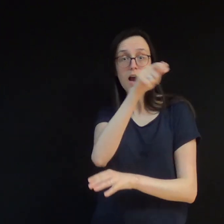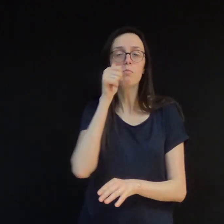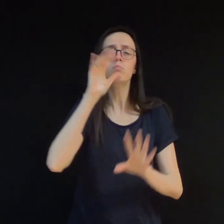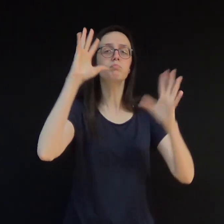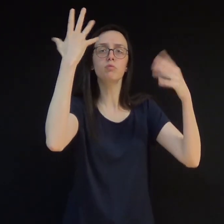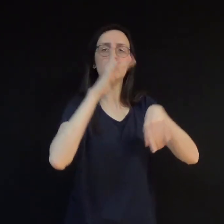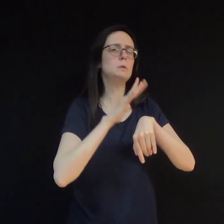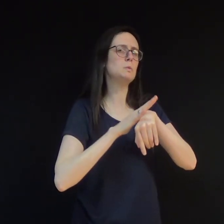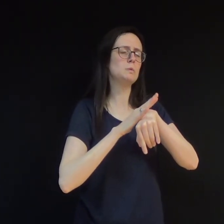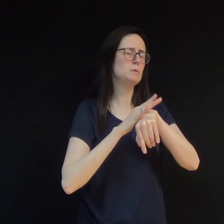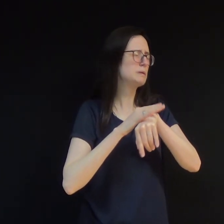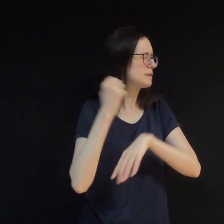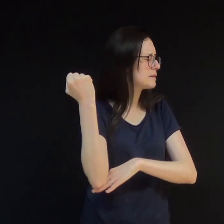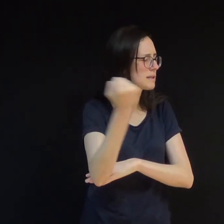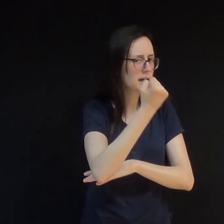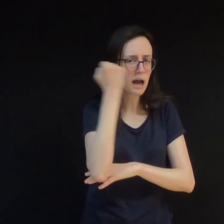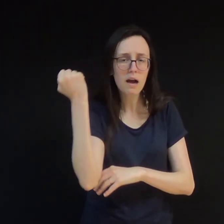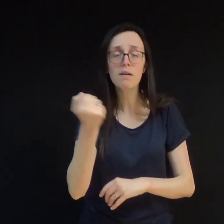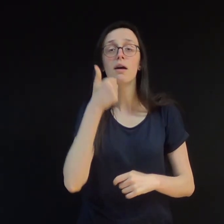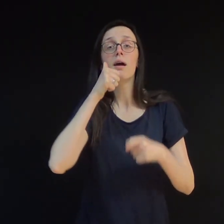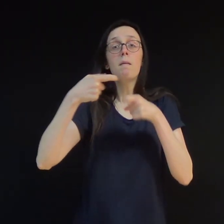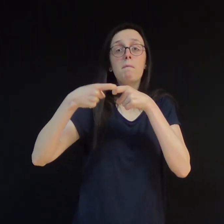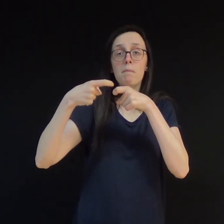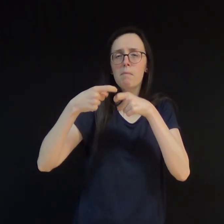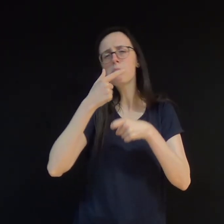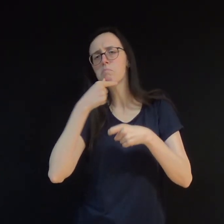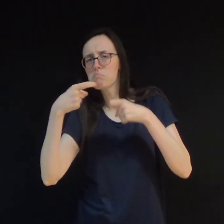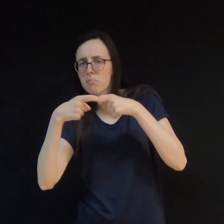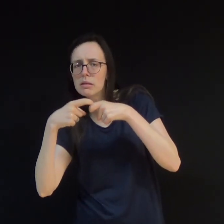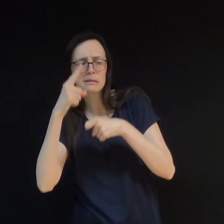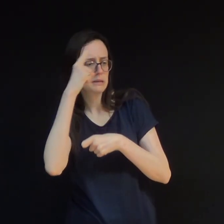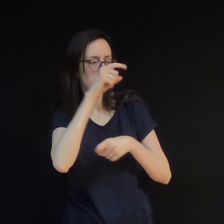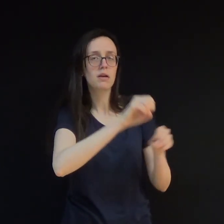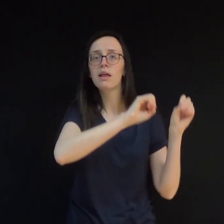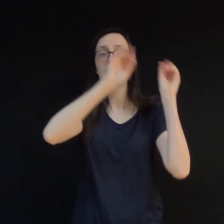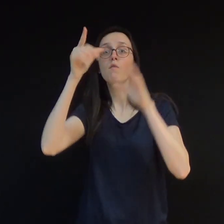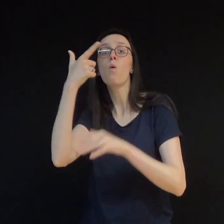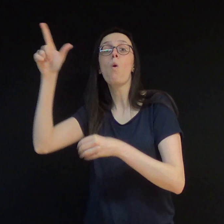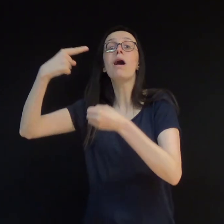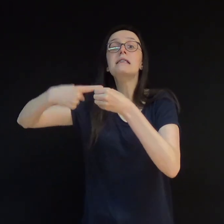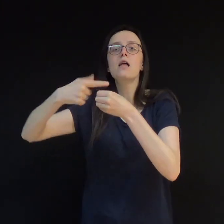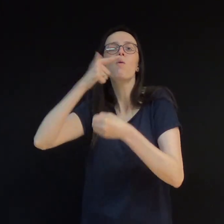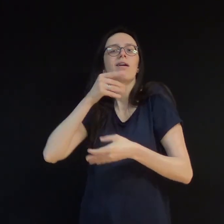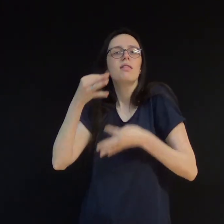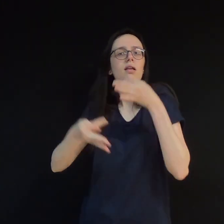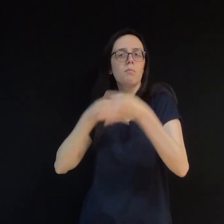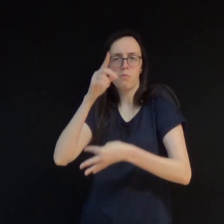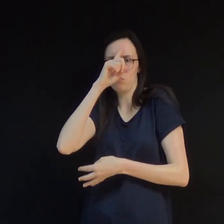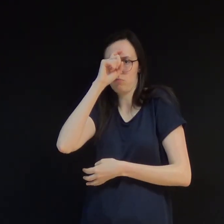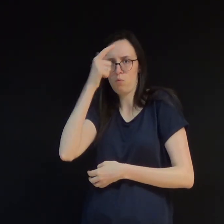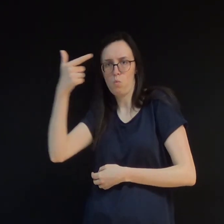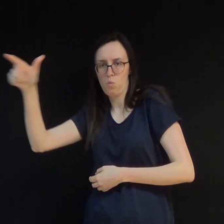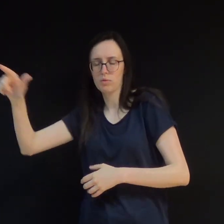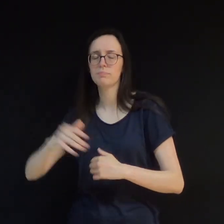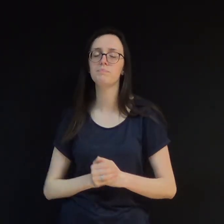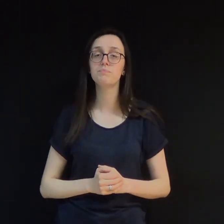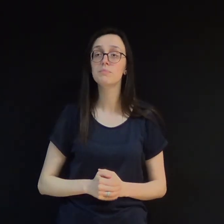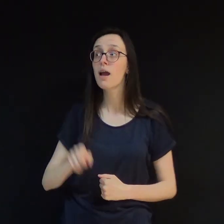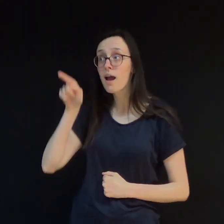confusos finalmente a enviar uma cidade grande para se tratar o médico de plantão naquele dia era